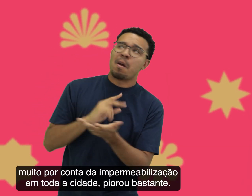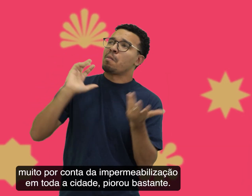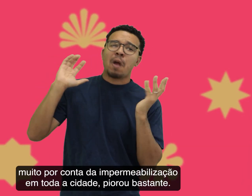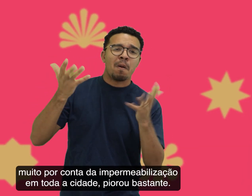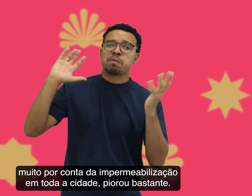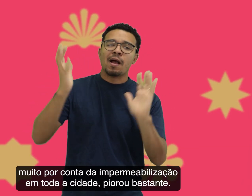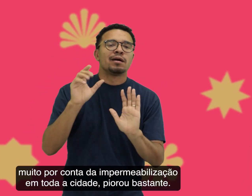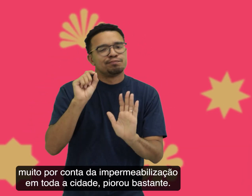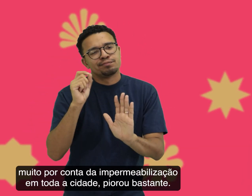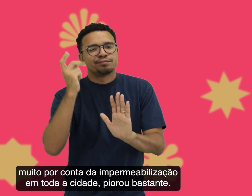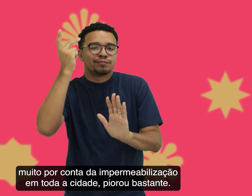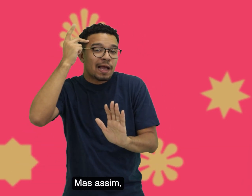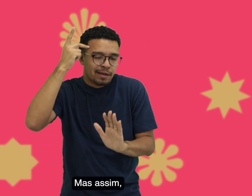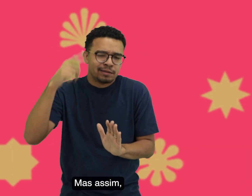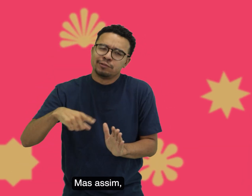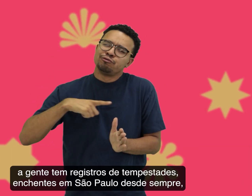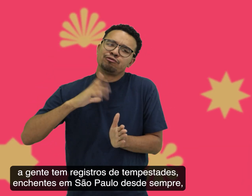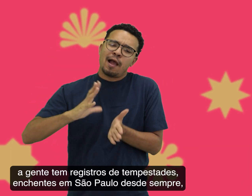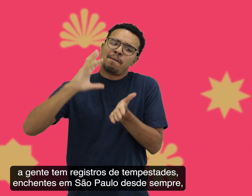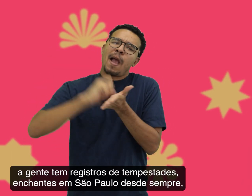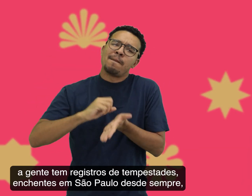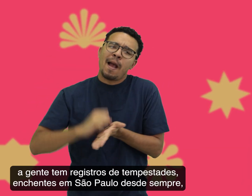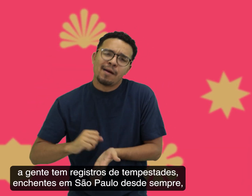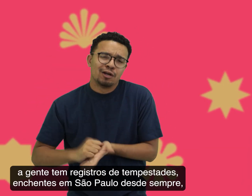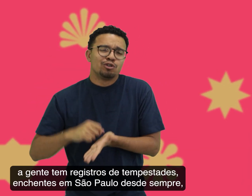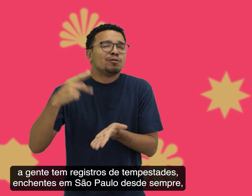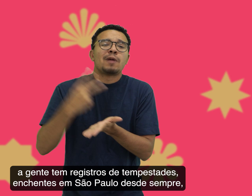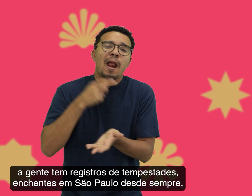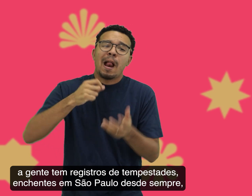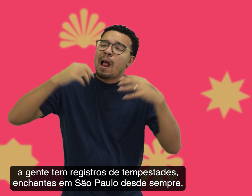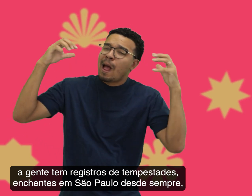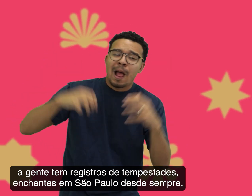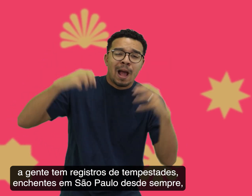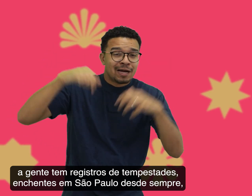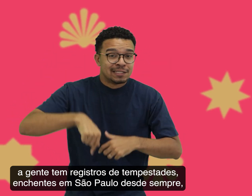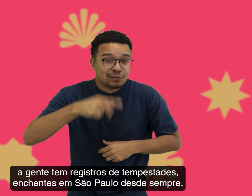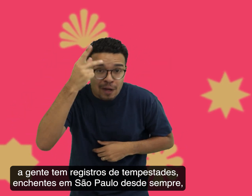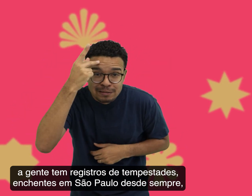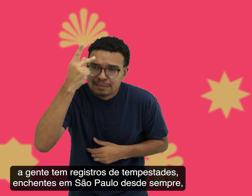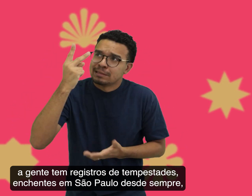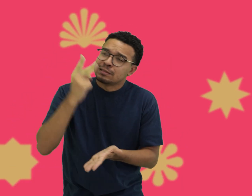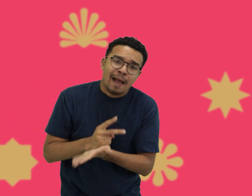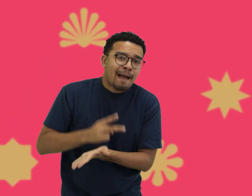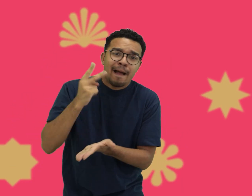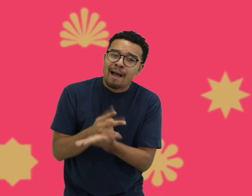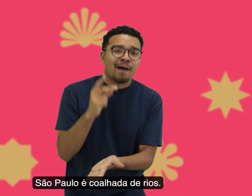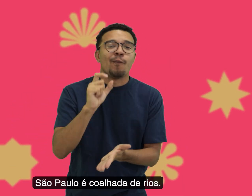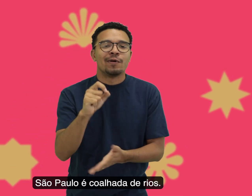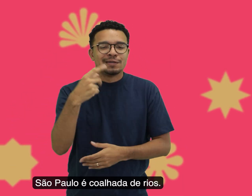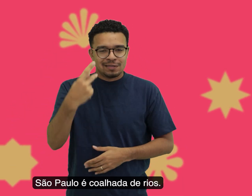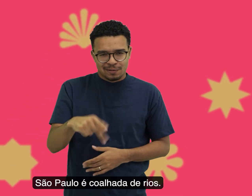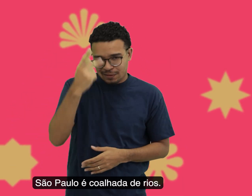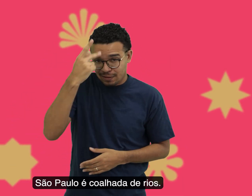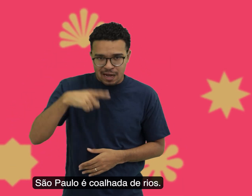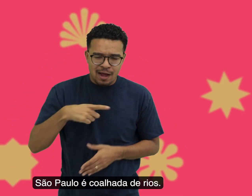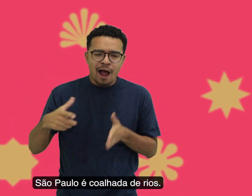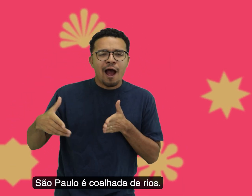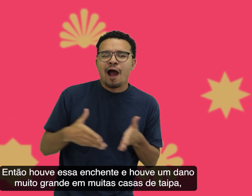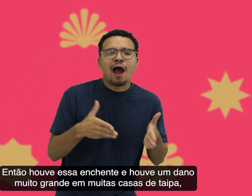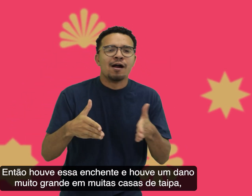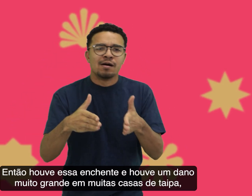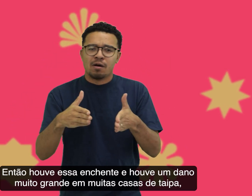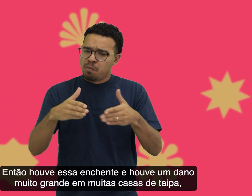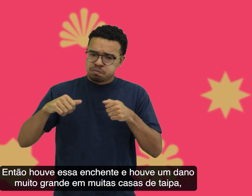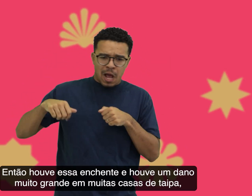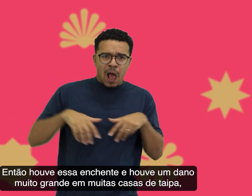da impermeabilização em toda a cidade e tal, isso piorou bastante, mas assim, a gente tem registros de tempestades e enchentes em São Paulo desde sempre. São Paulo é coalhada